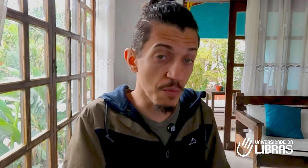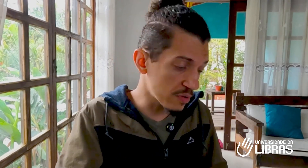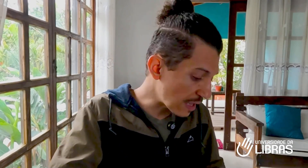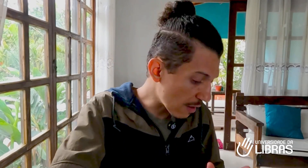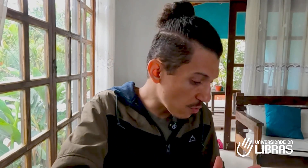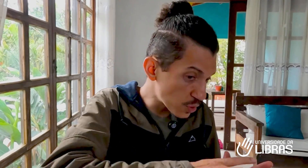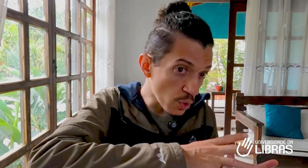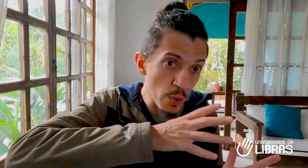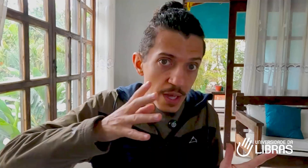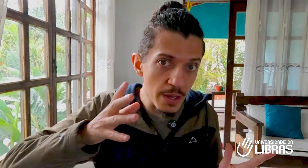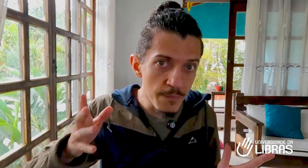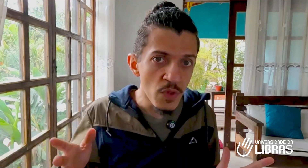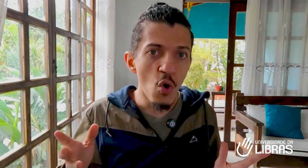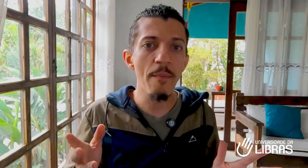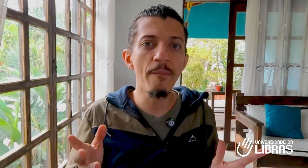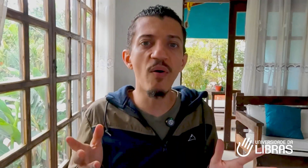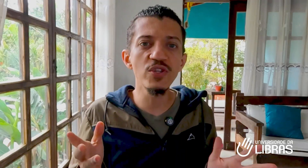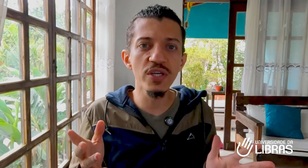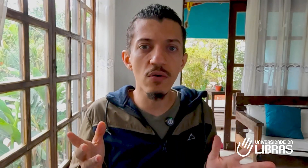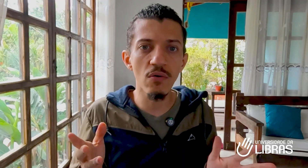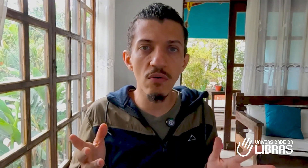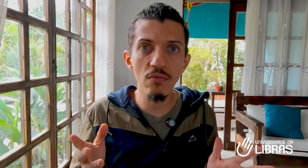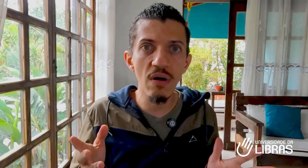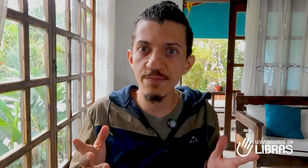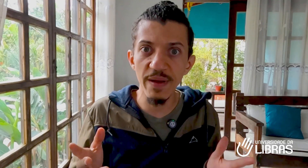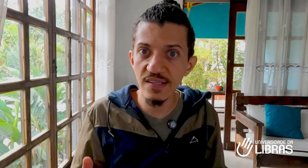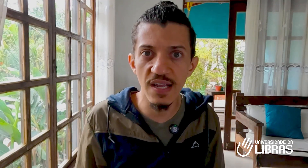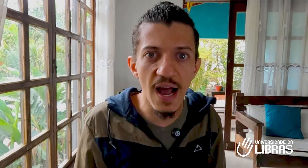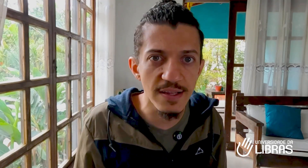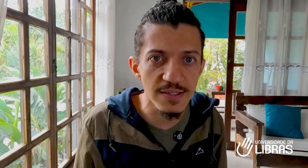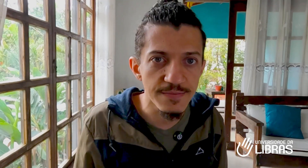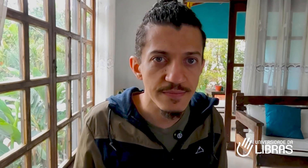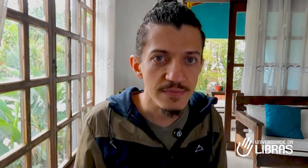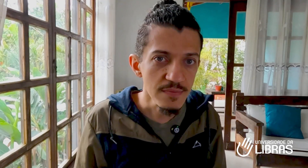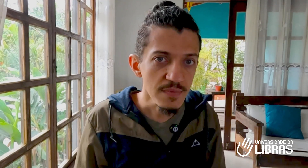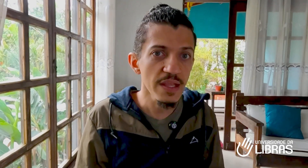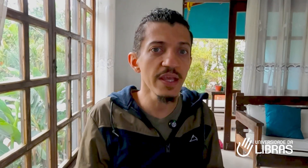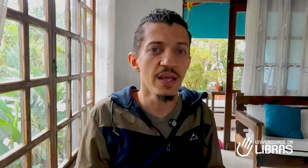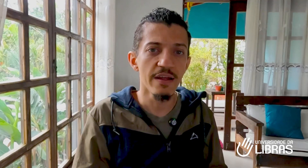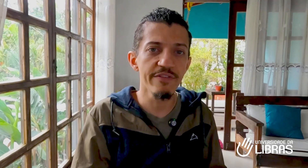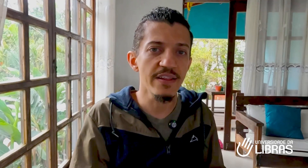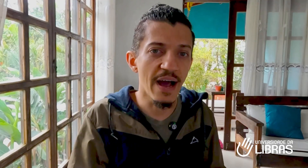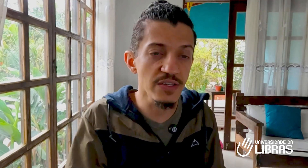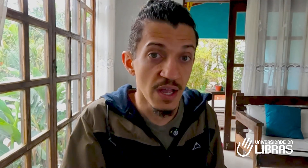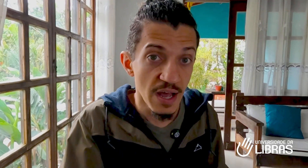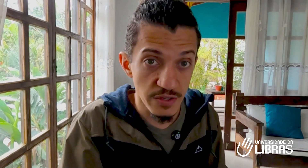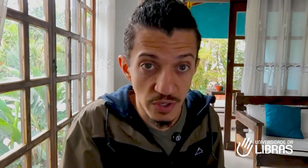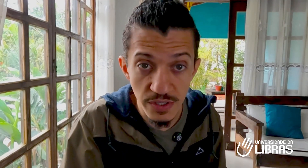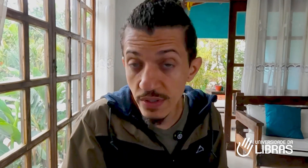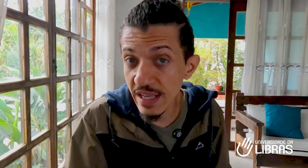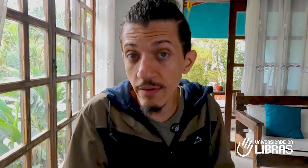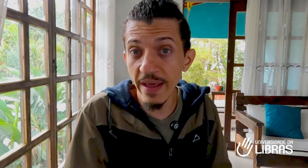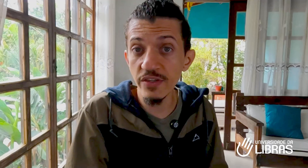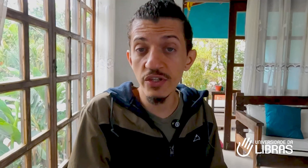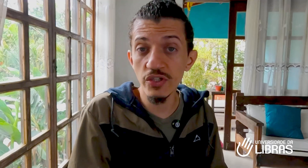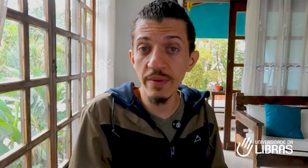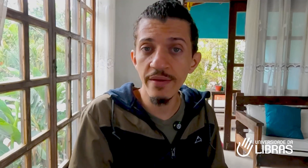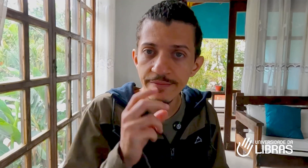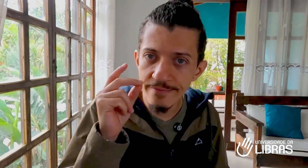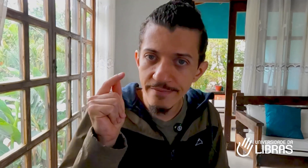tentar construir uma ponte com as peças erradas. E, na verdade, a solução estava bem diante de mim. Era